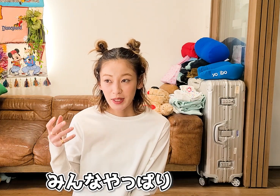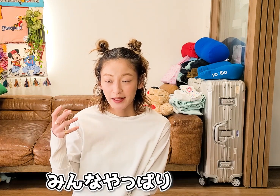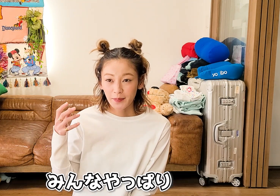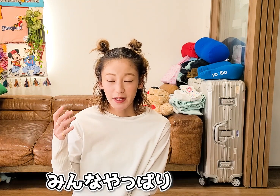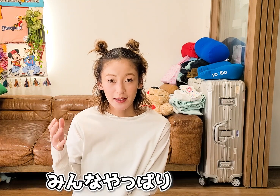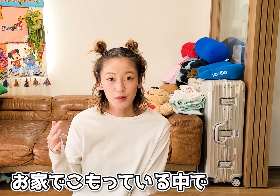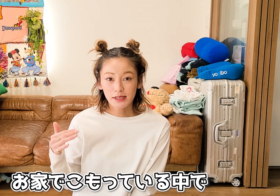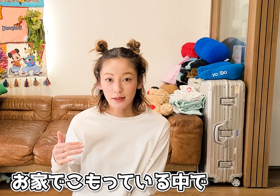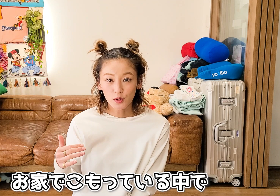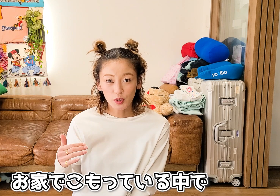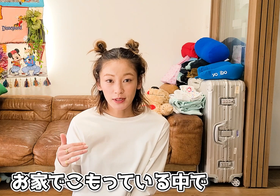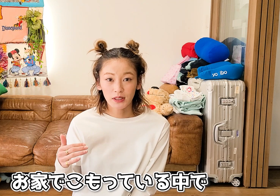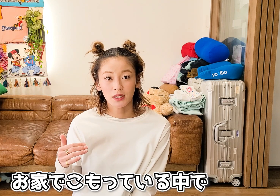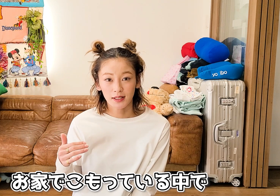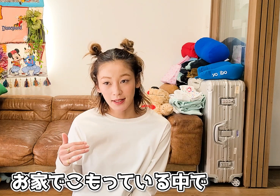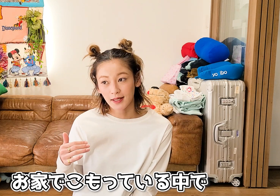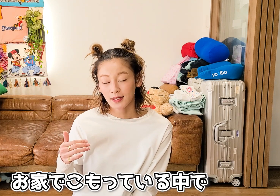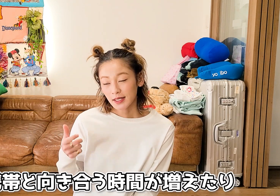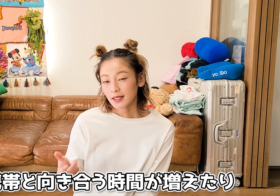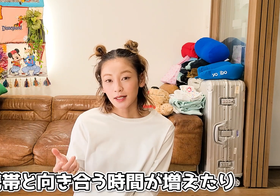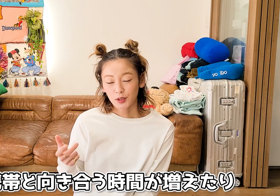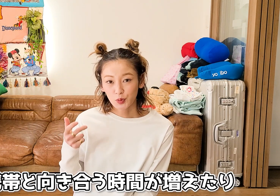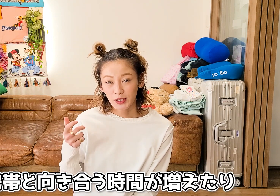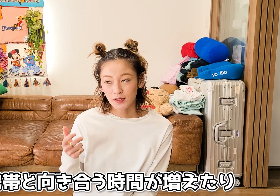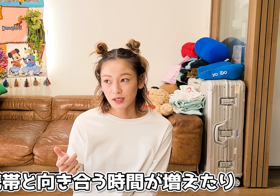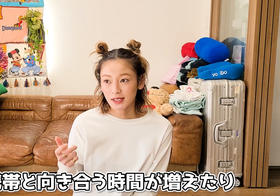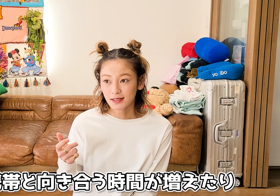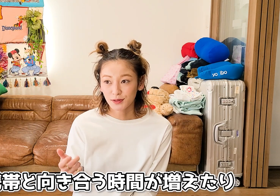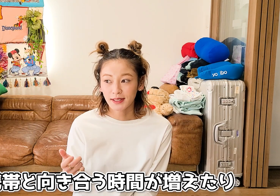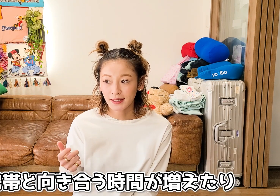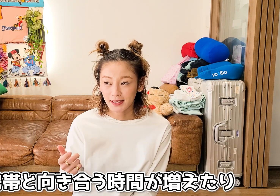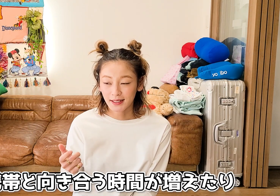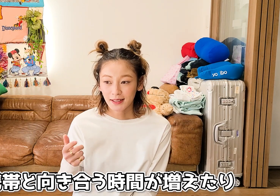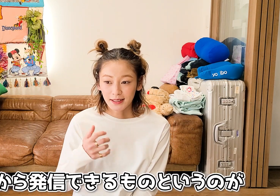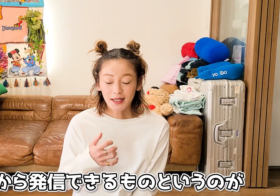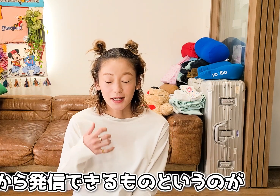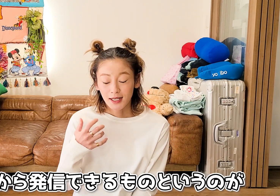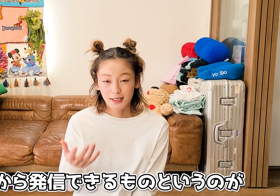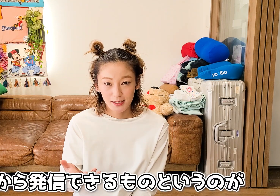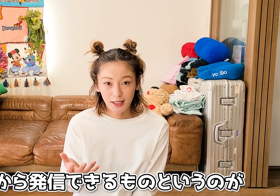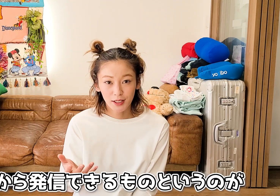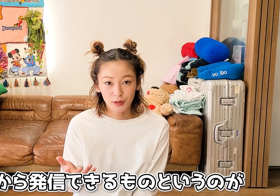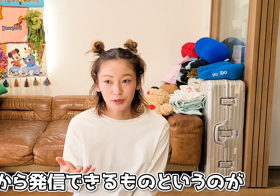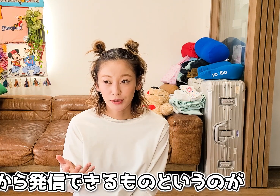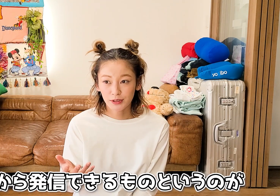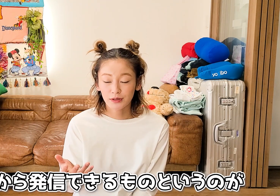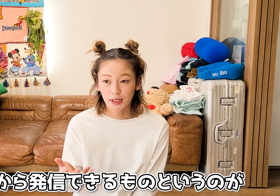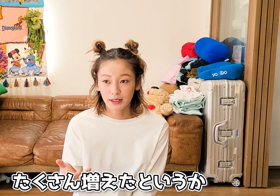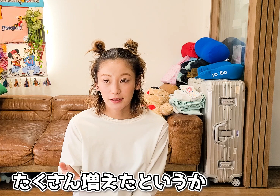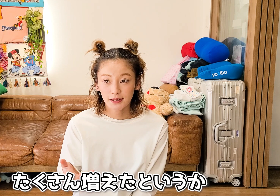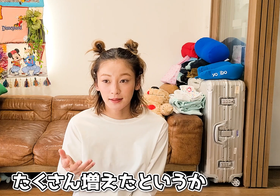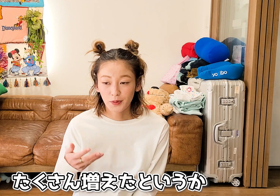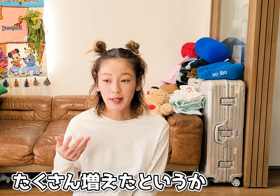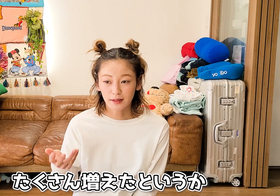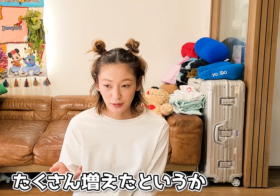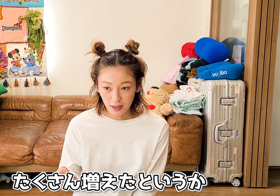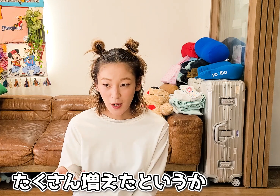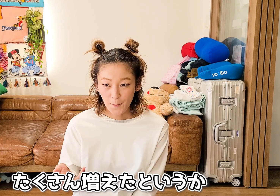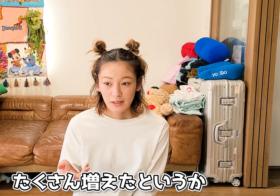んなやっぱりね、お家でこもってる中で、携帯と向き合う時間が増えたり、家から発信できるものっていうのがたくさん増えたっていうか、そん